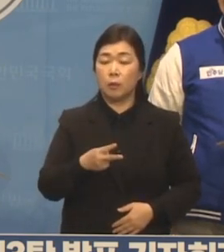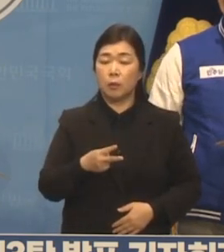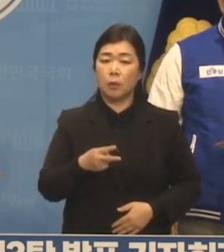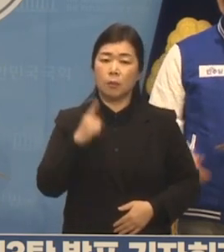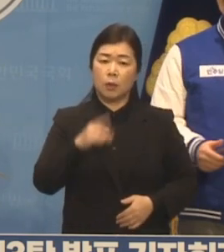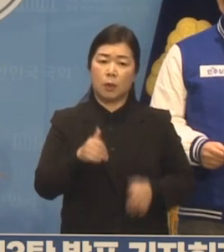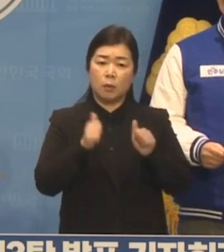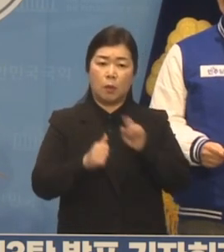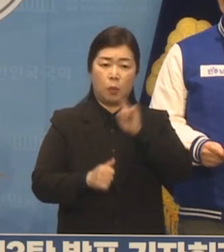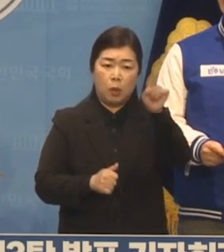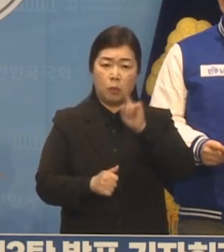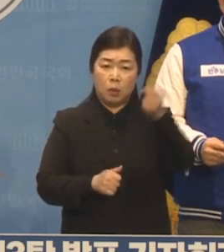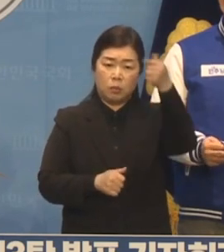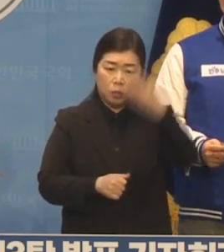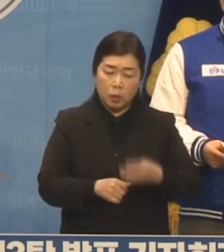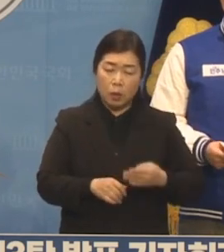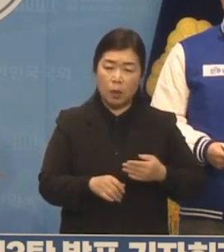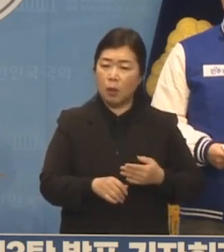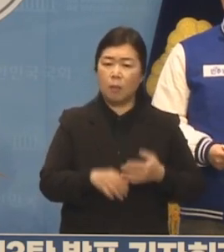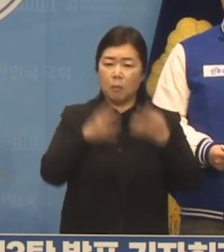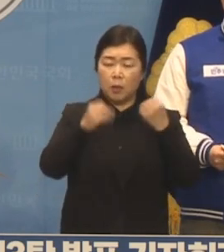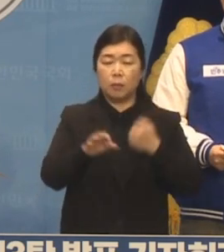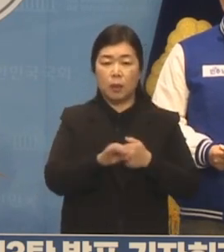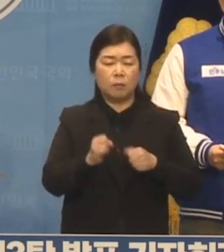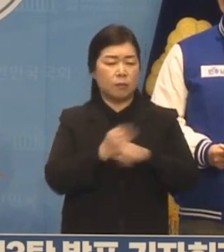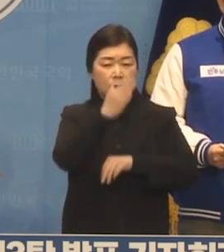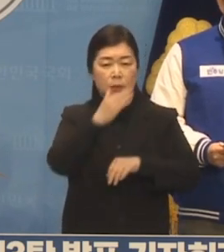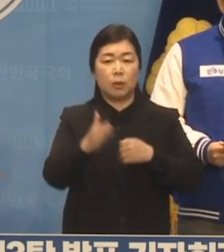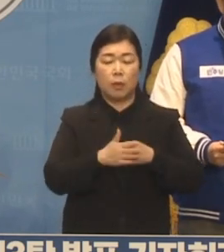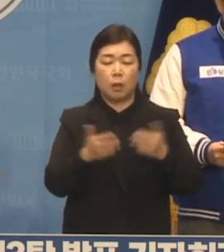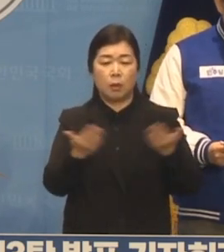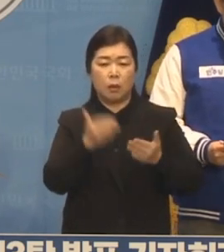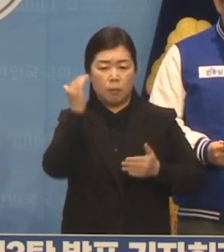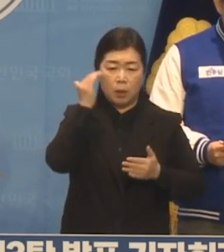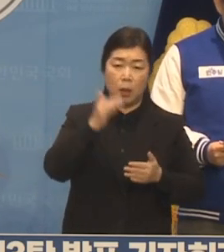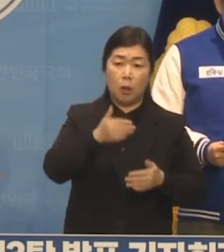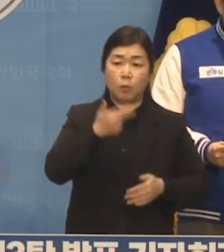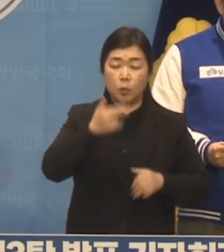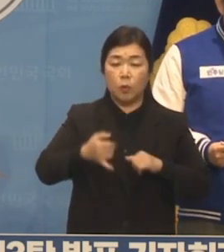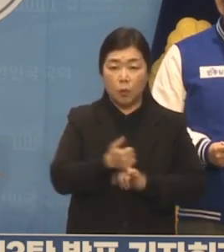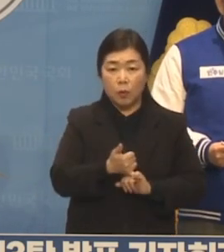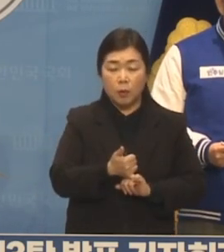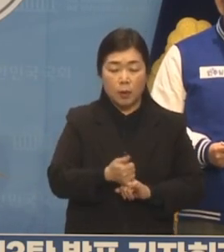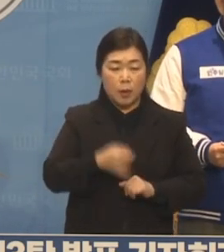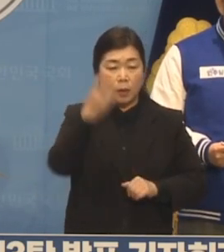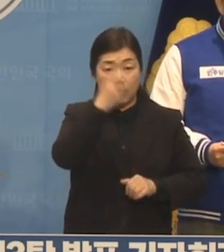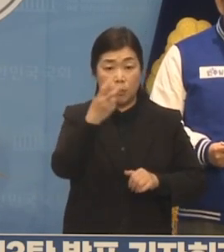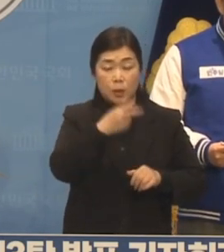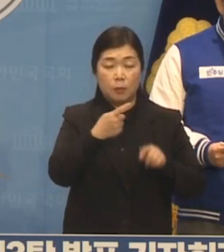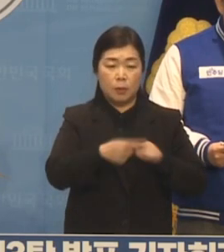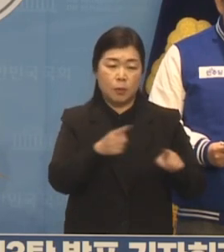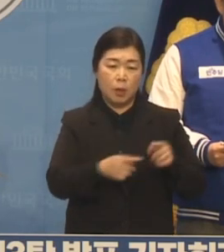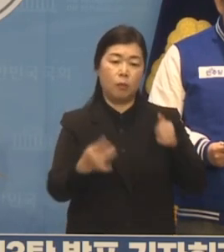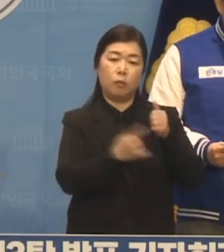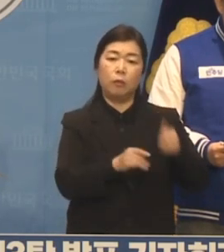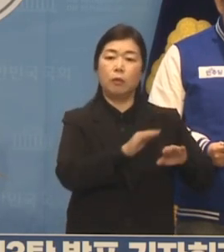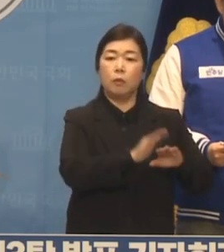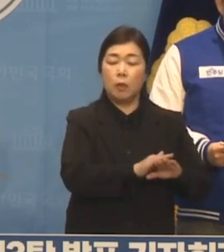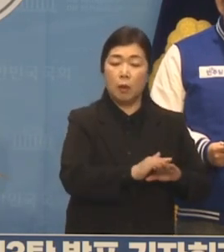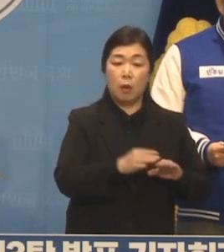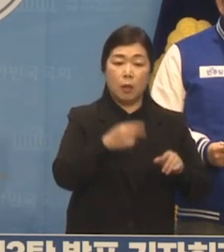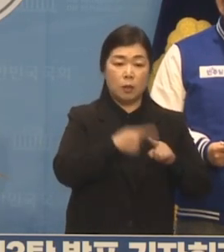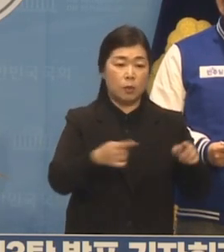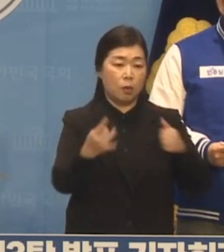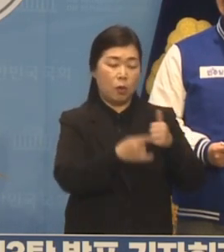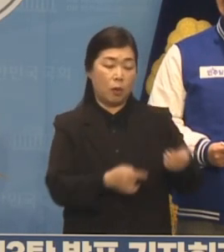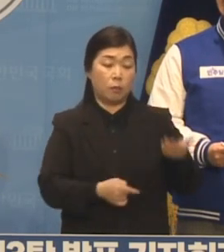지나친 청구로 이런 법조인의 사무처에 지장을 초래하지 않도록 요건심사위원회를 두어서 심사위원회 회부